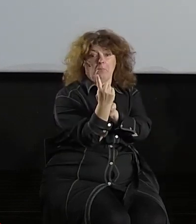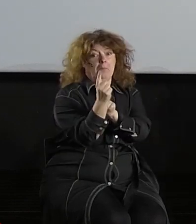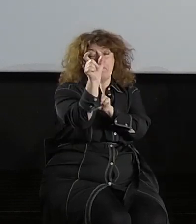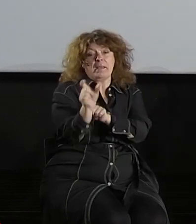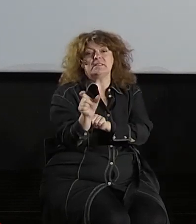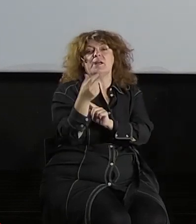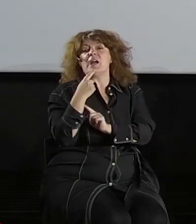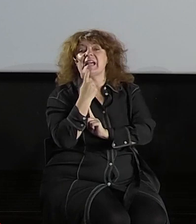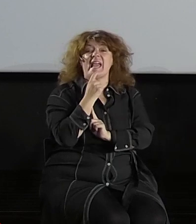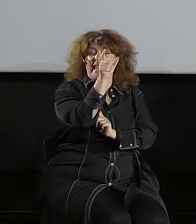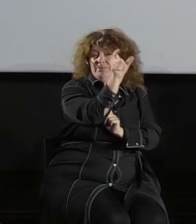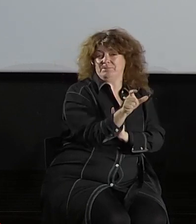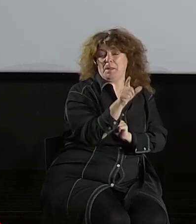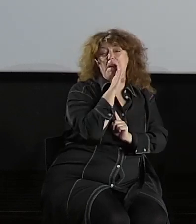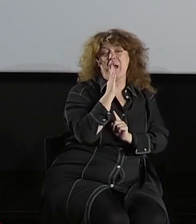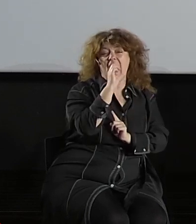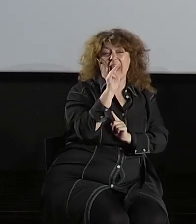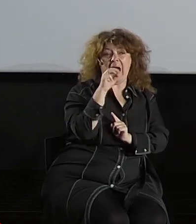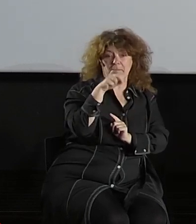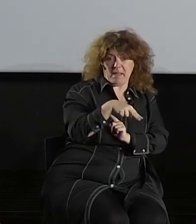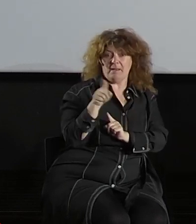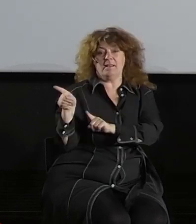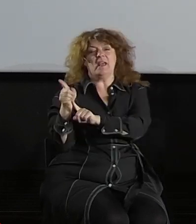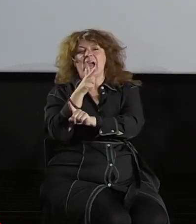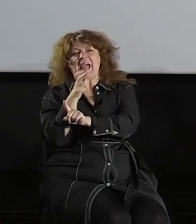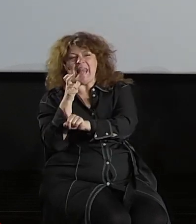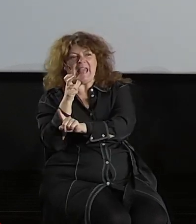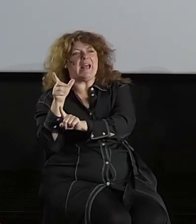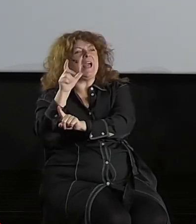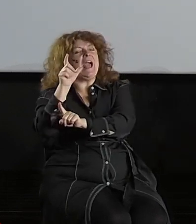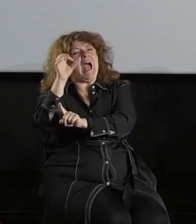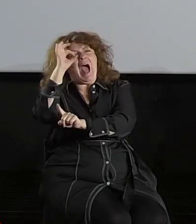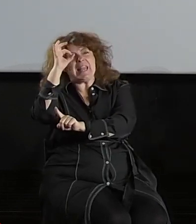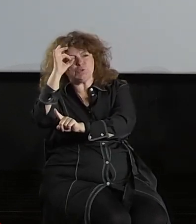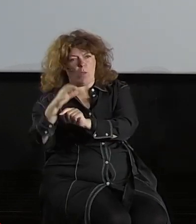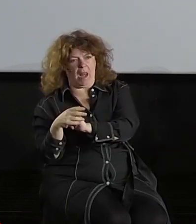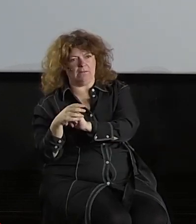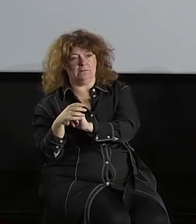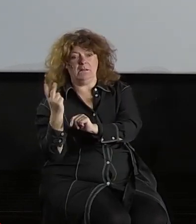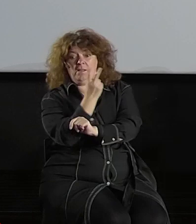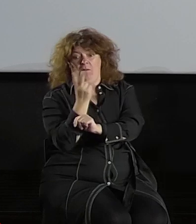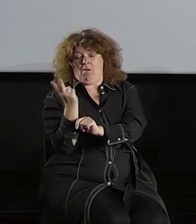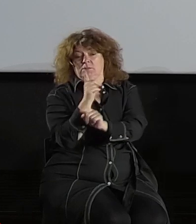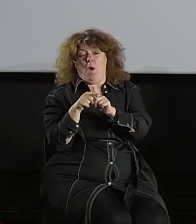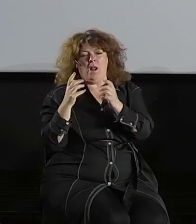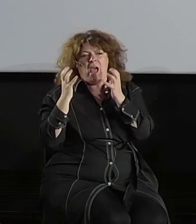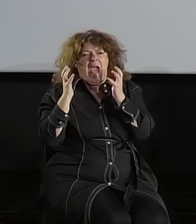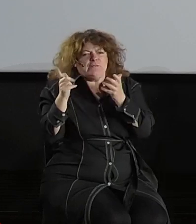gennet Carmen no en el caso de Helen Keller pues Ann Sullivan que hace ese esfuerzo para integrarla en el